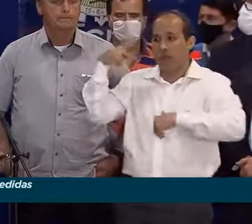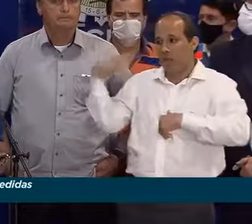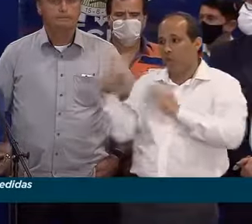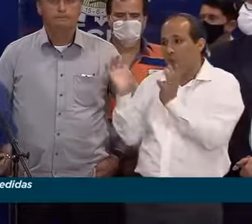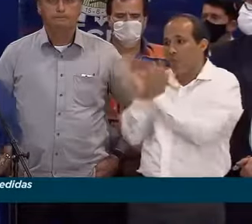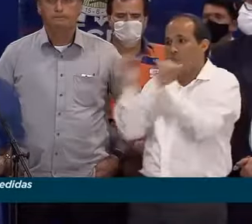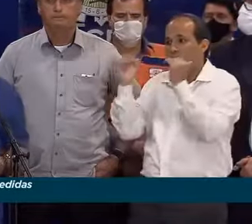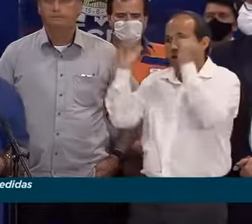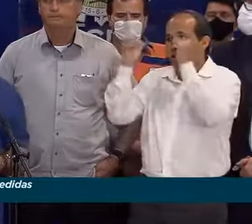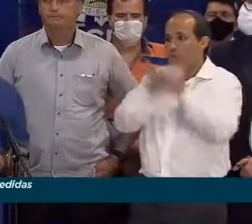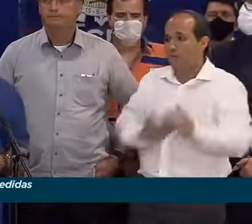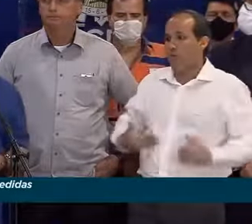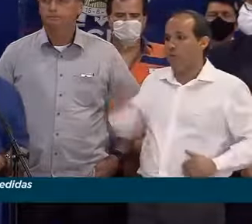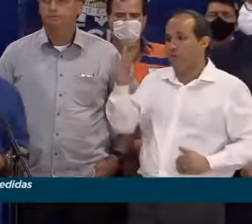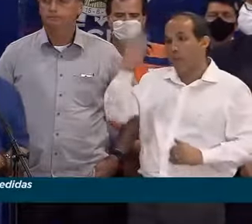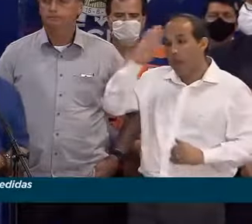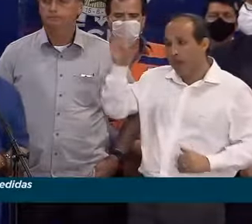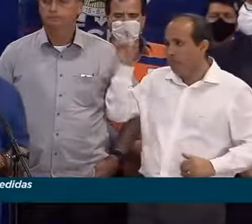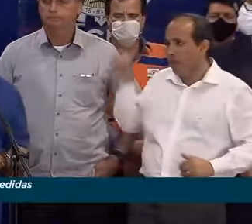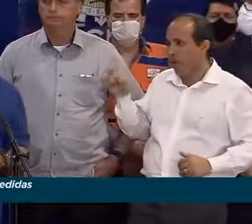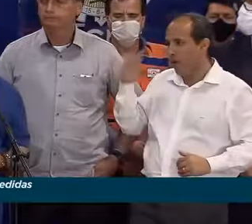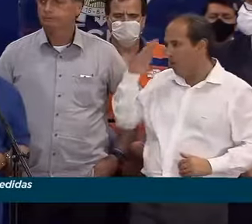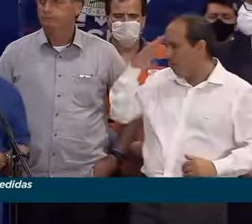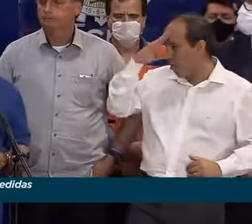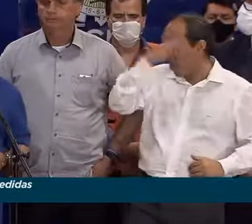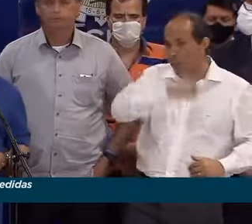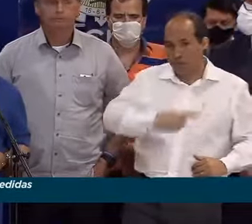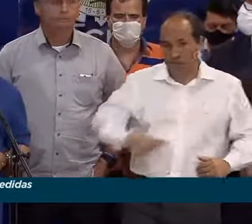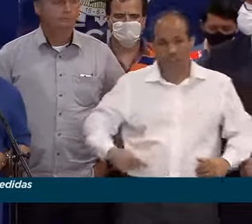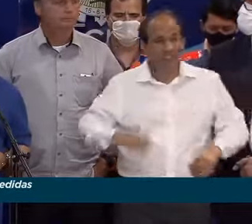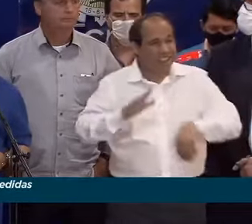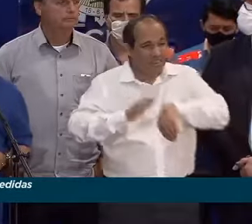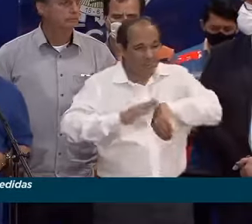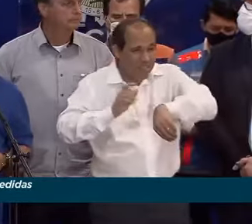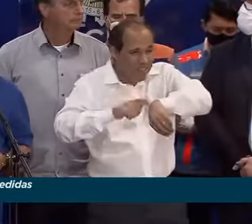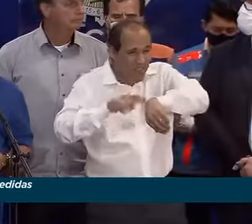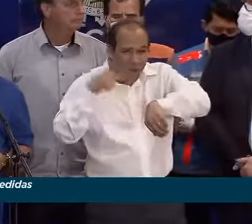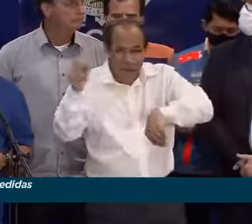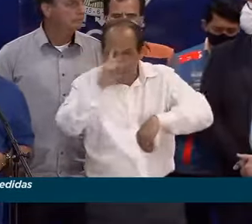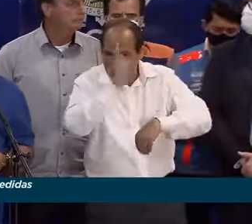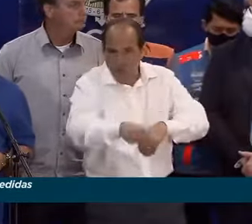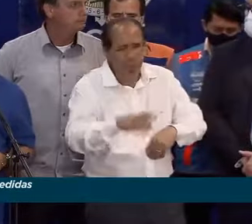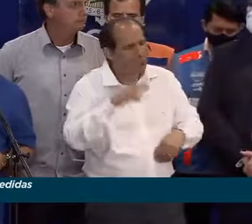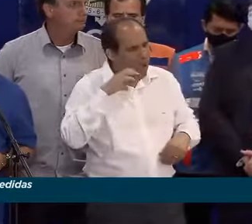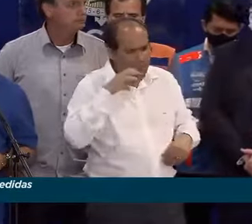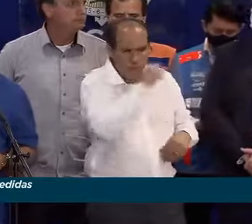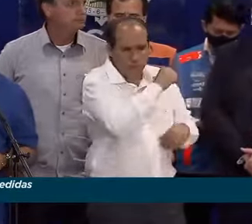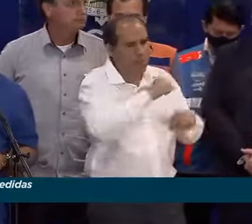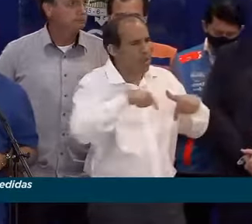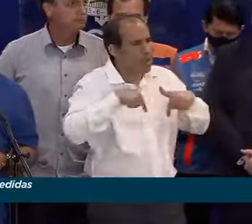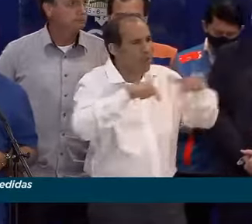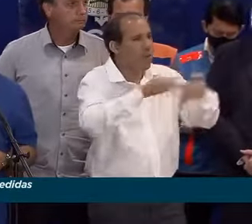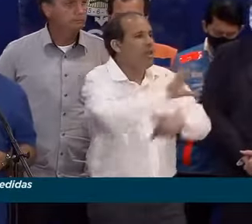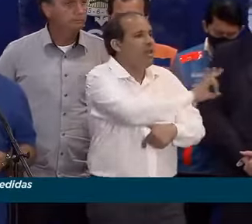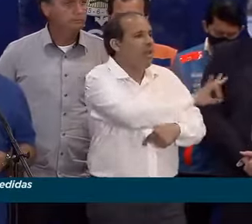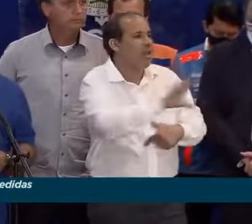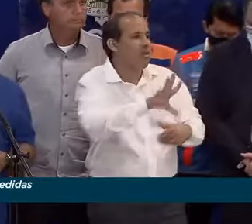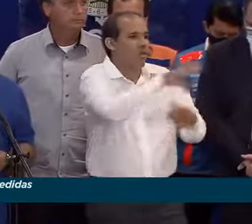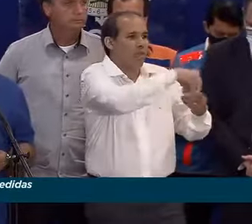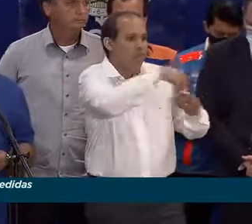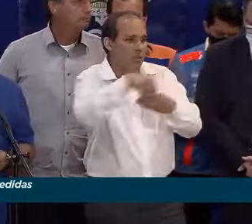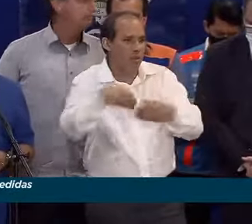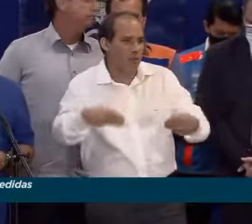Presidente. O Presidente prontamente determinou que nós tomássemos as providências, cada um na sua respectiva